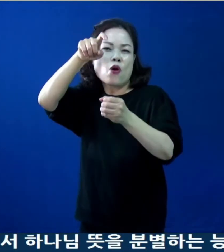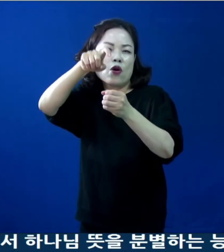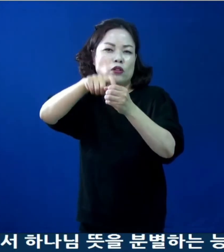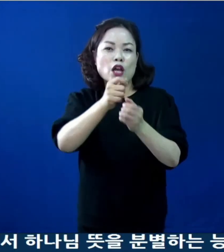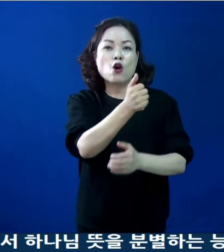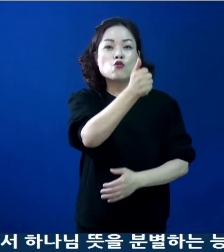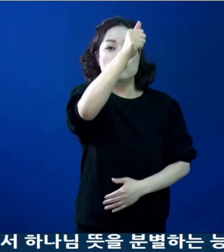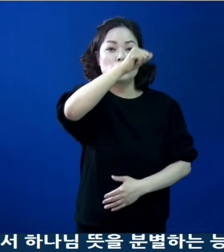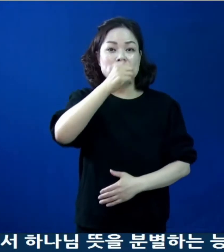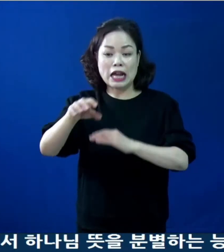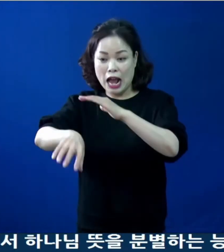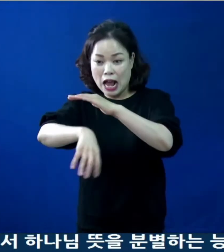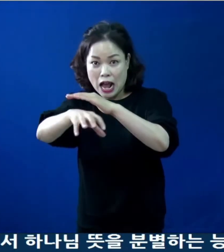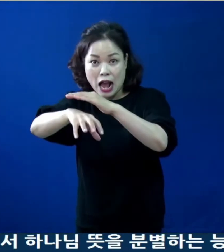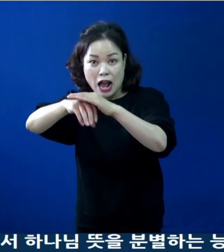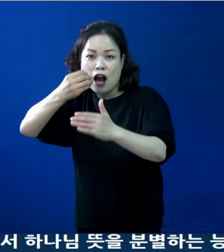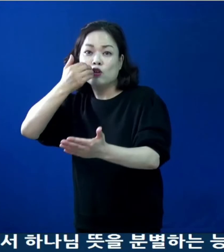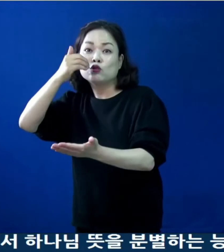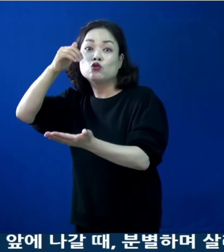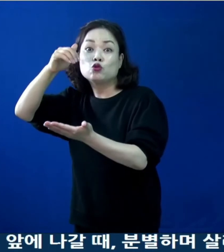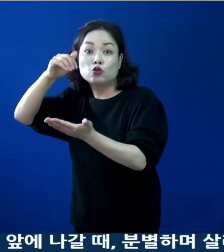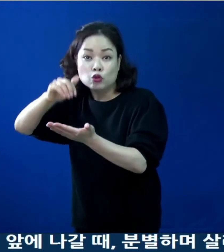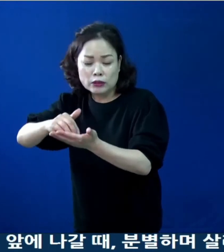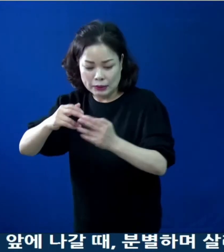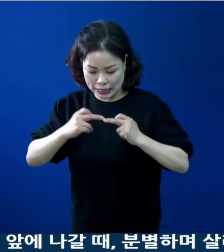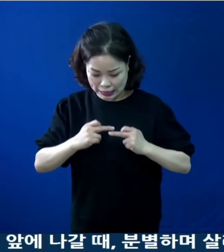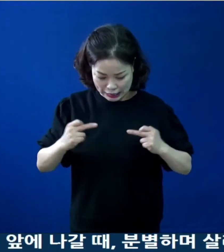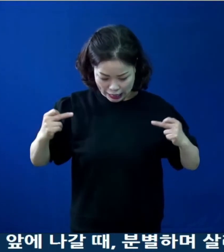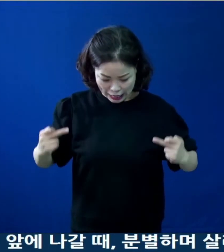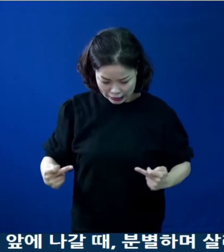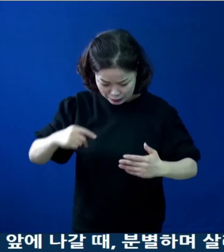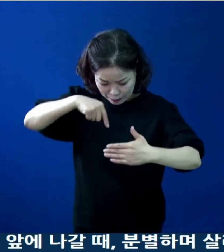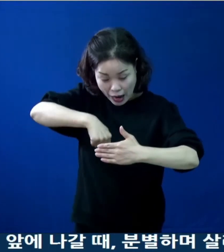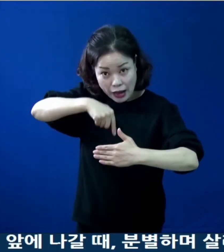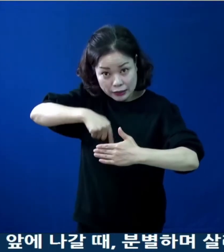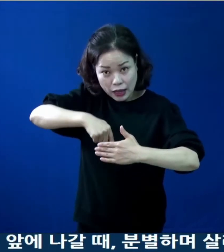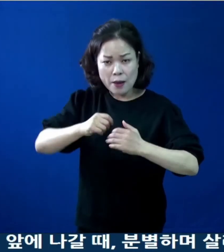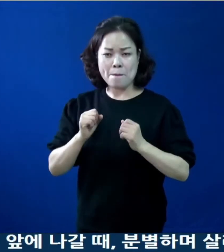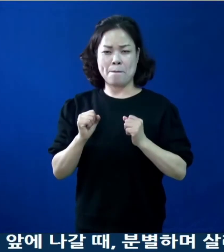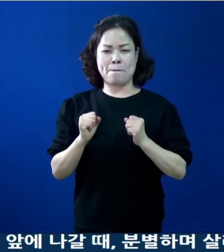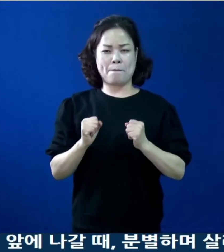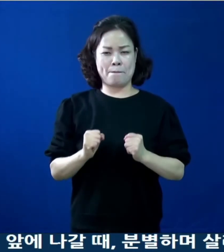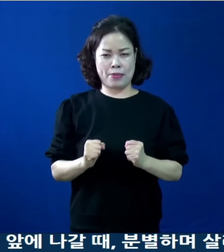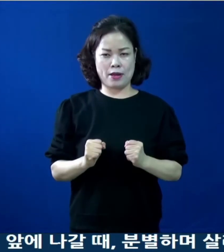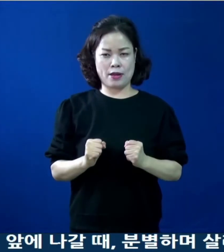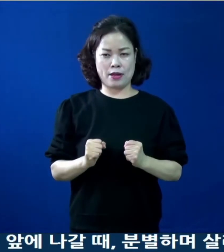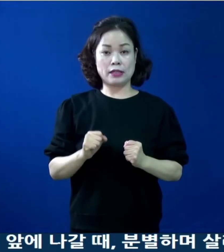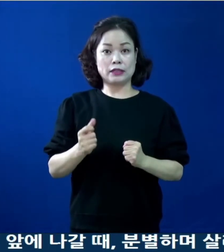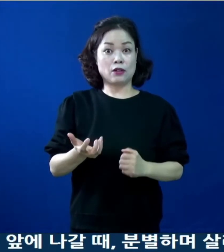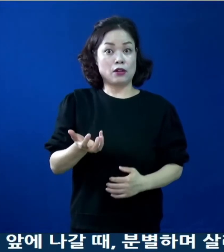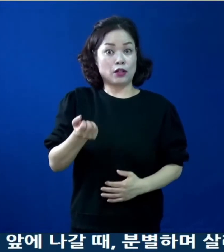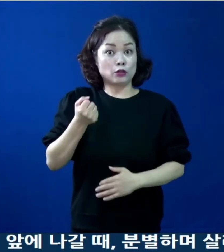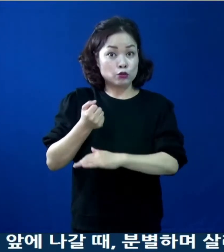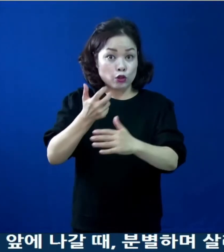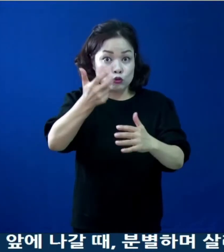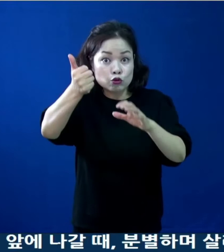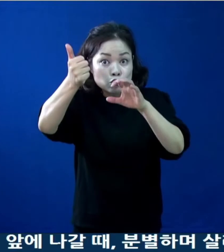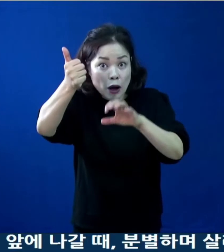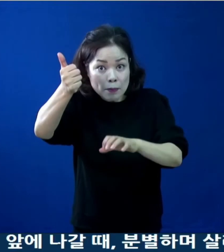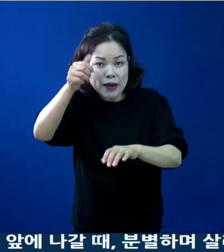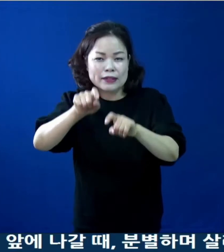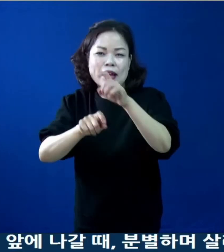우림과 둠밈이 우리의 가슴 흉패 안에 보존되어져 있고, 이것을 가지고 우리도 주 앞에